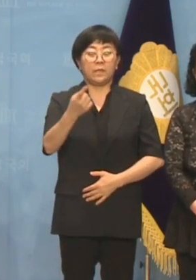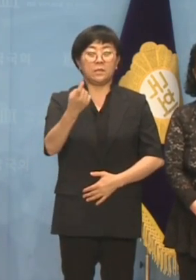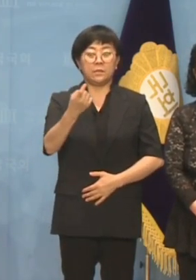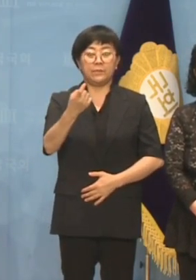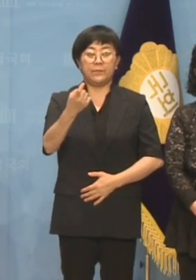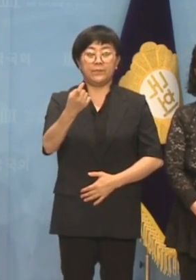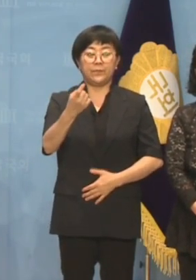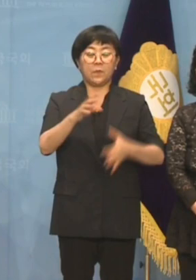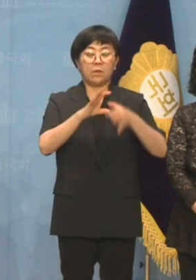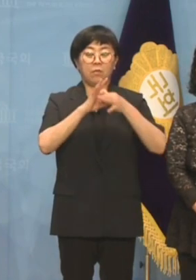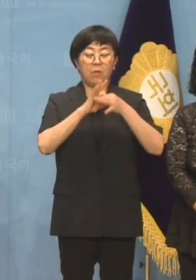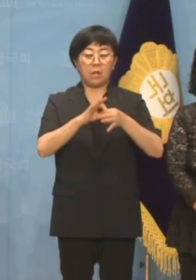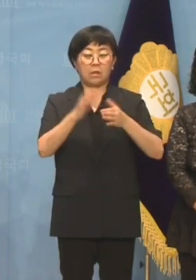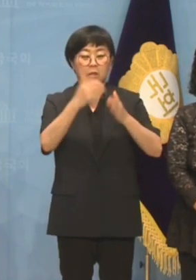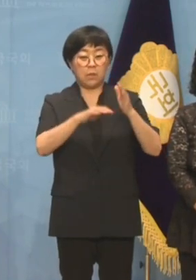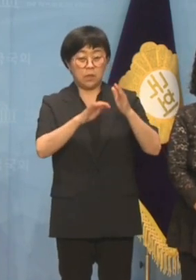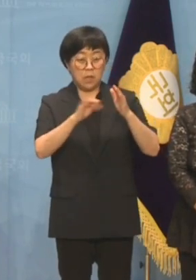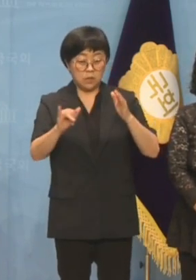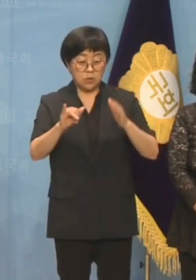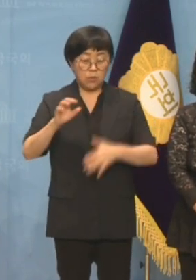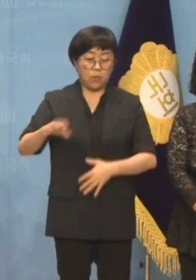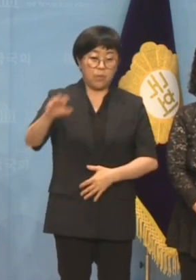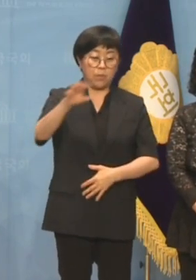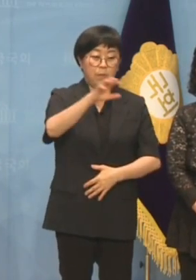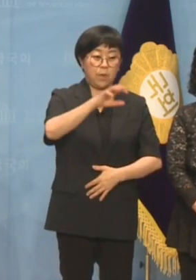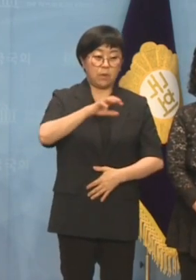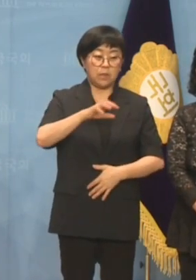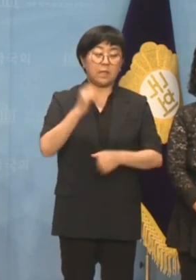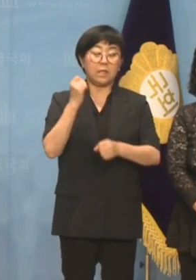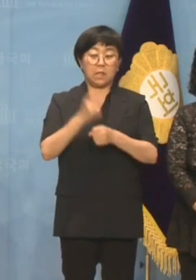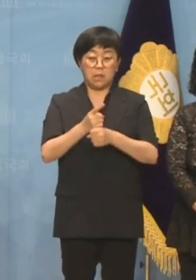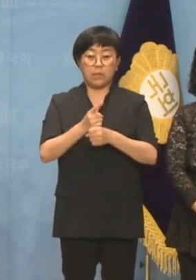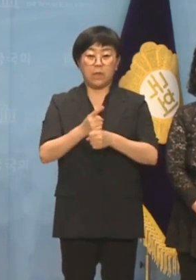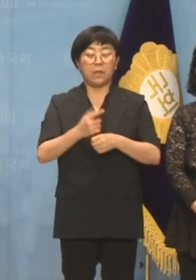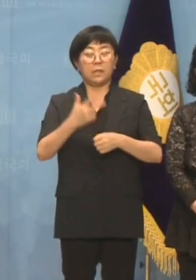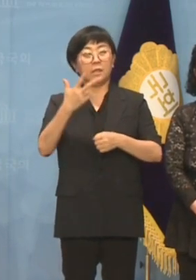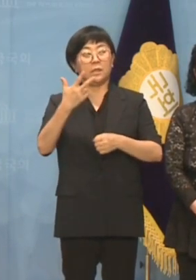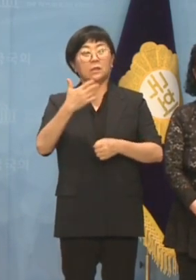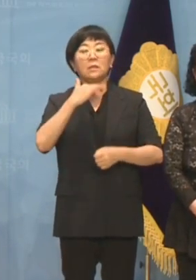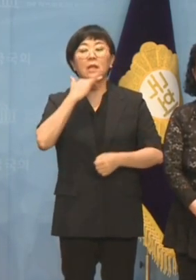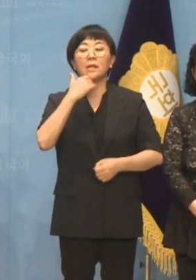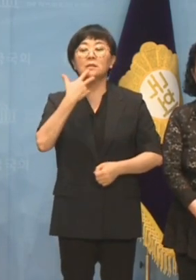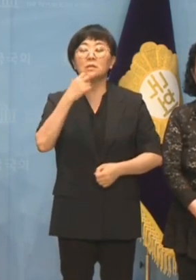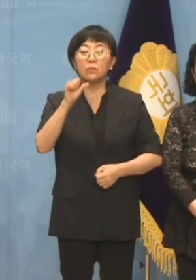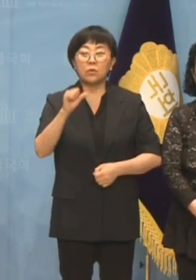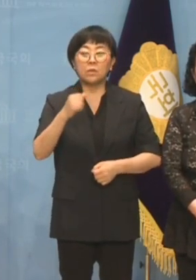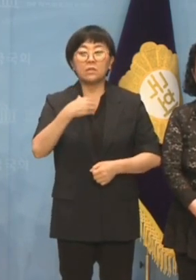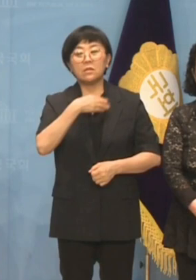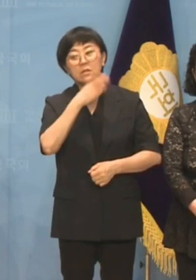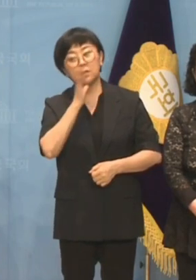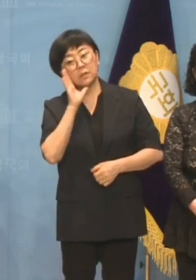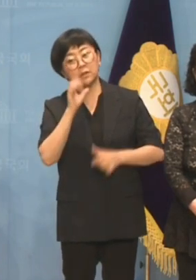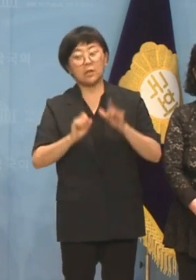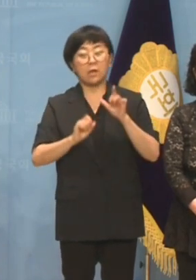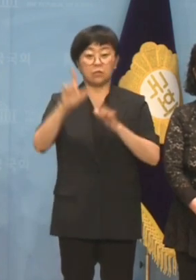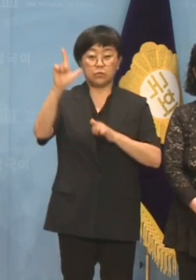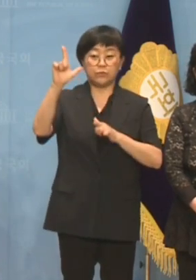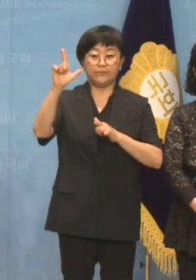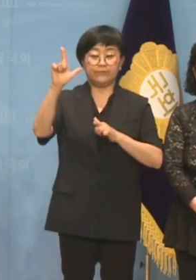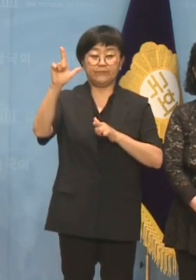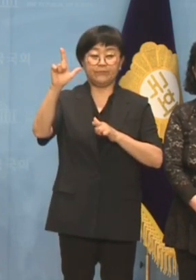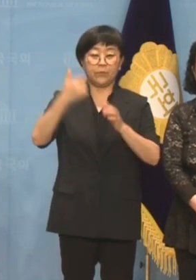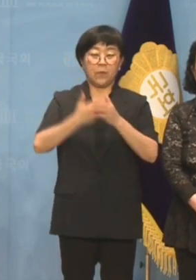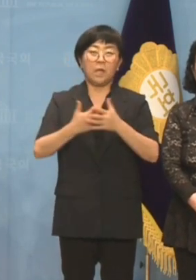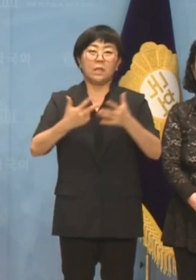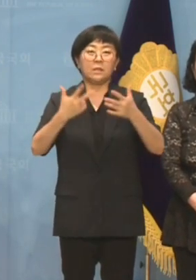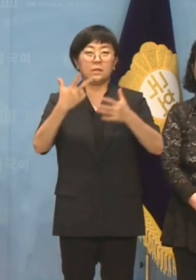개 관련 유족회의 유가족들은 이미 75세 이상의 고령자가 대다수로